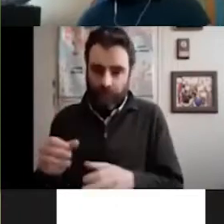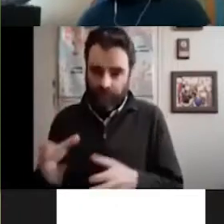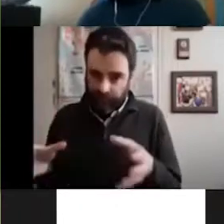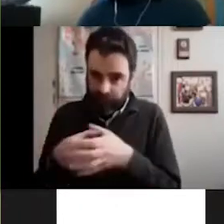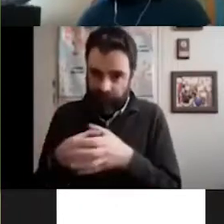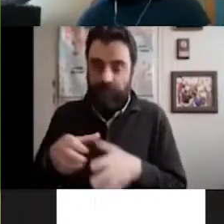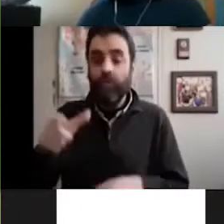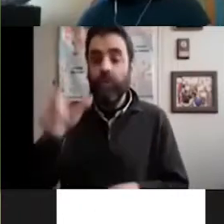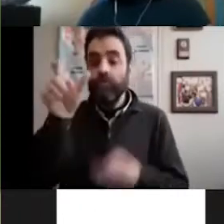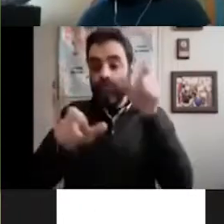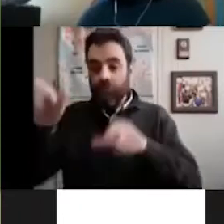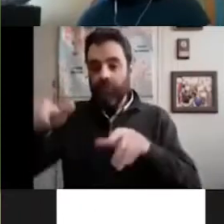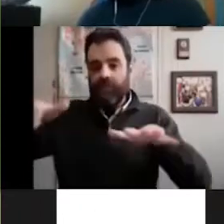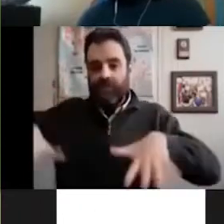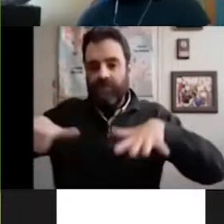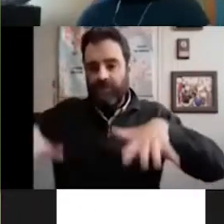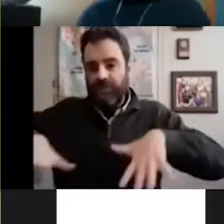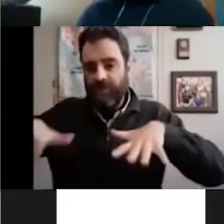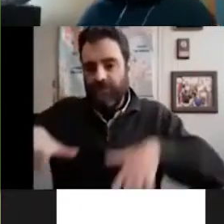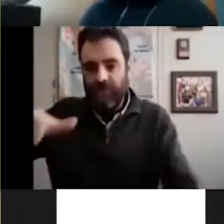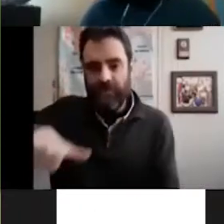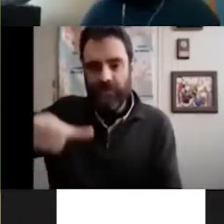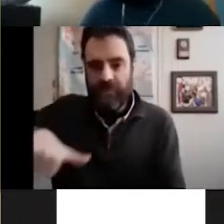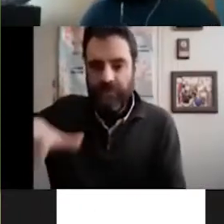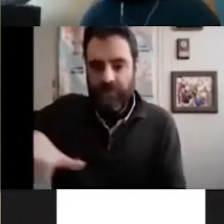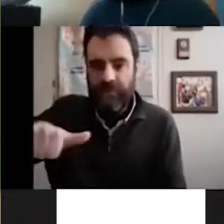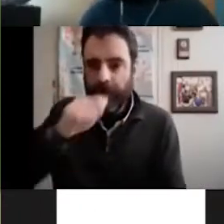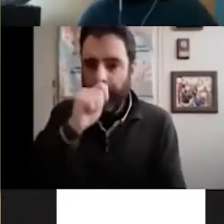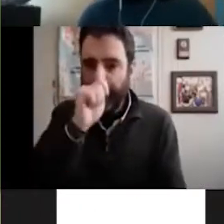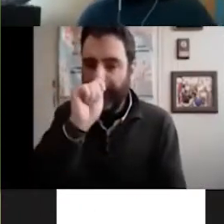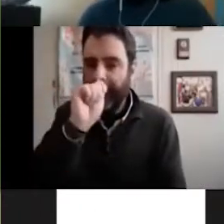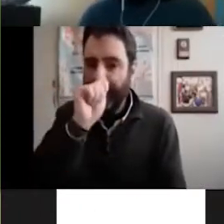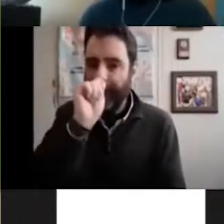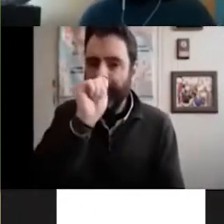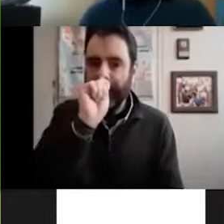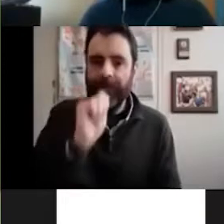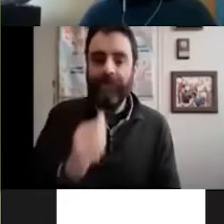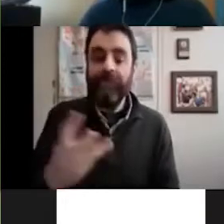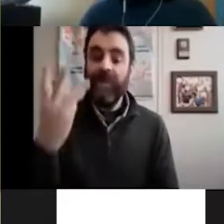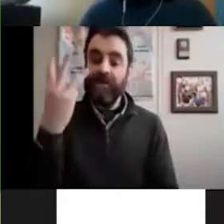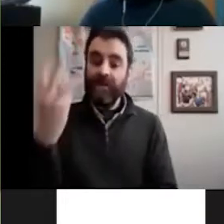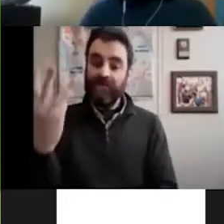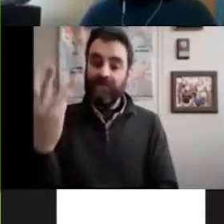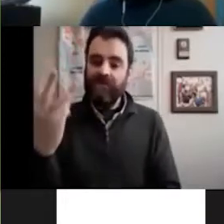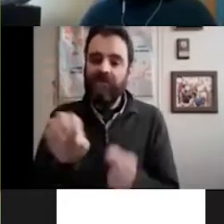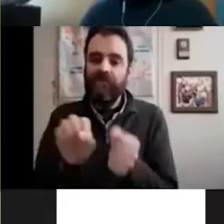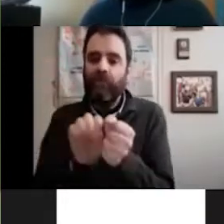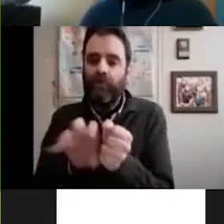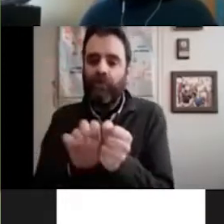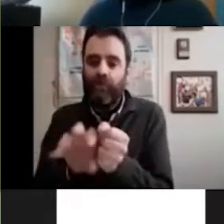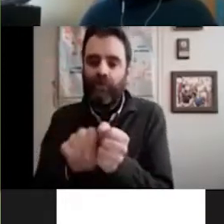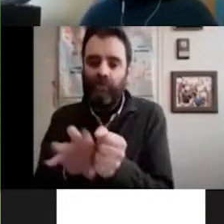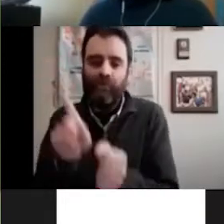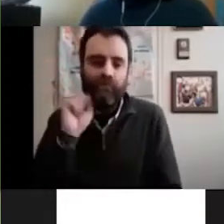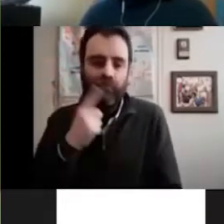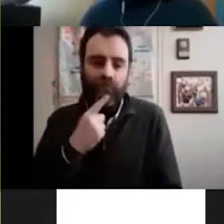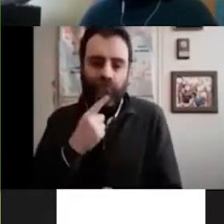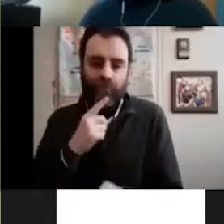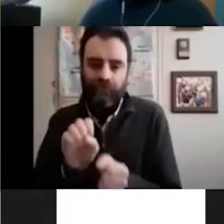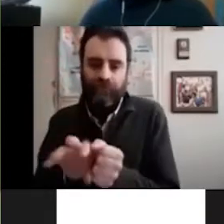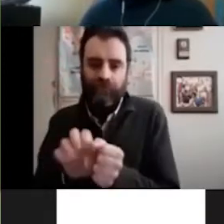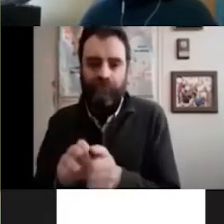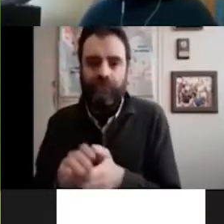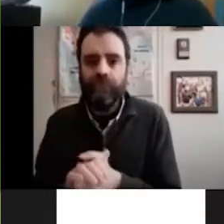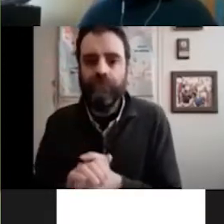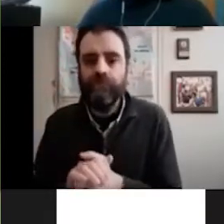de asistentes de la educación, que hay 16 personas en este equipo. 3